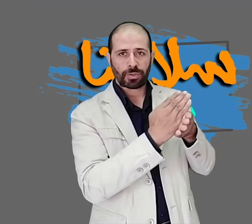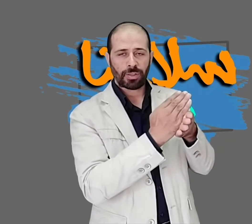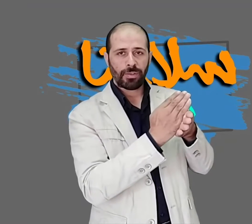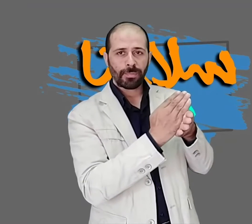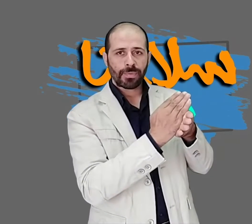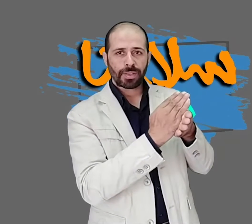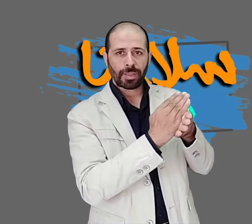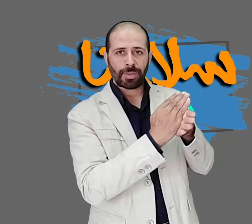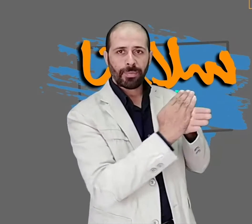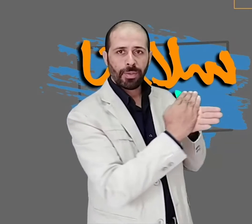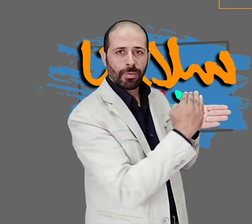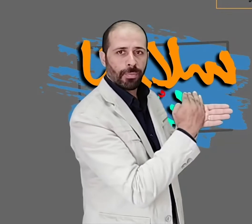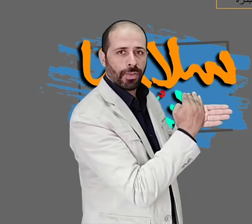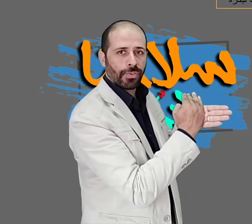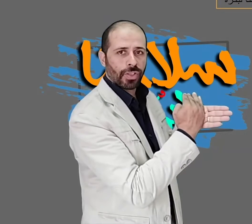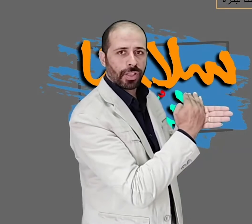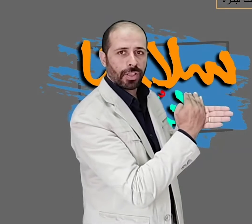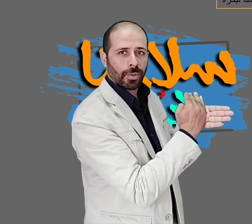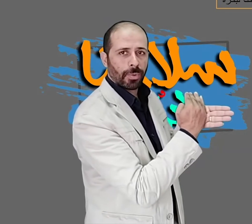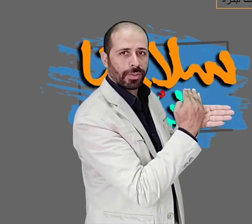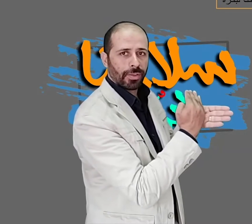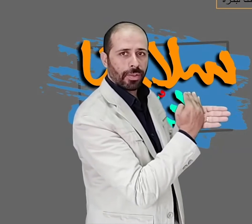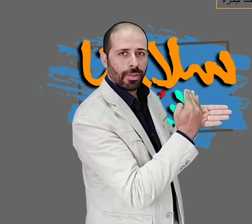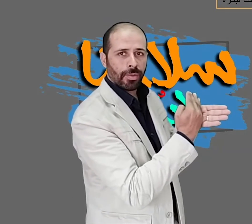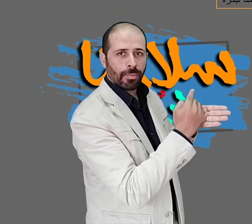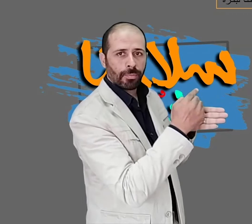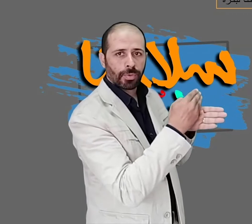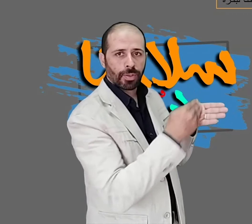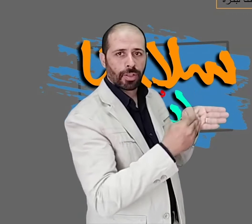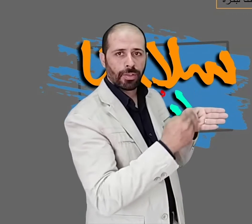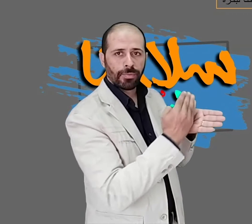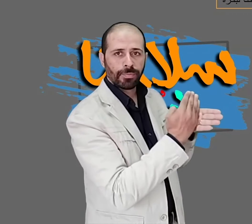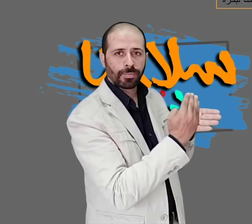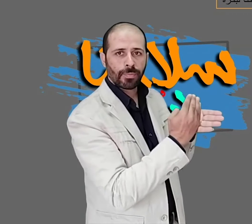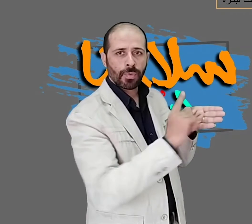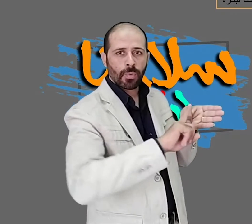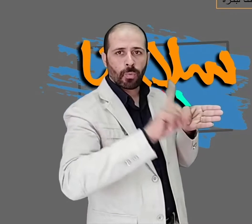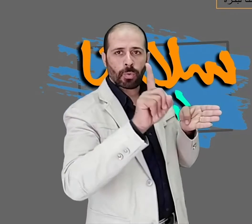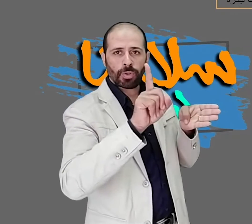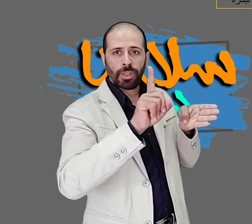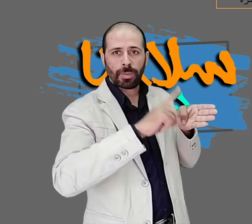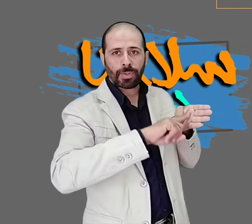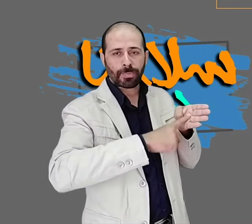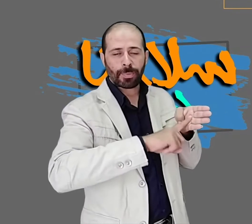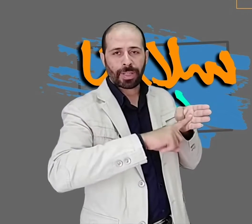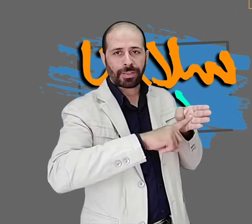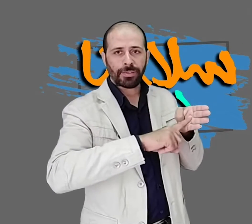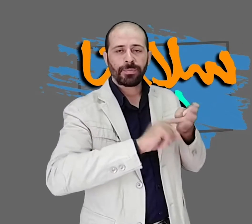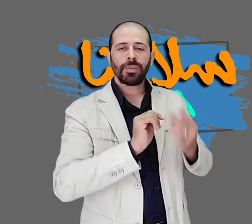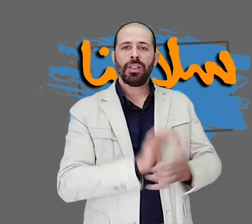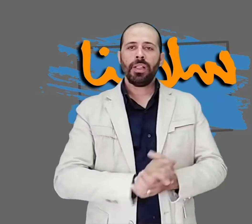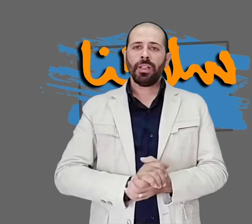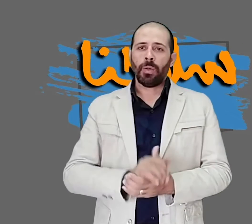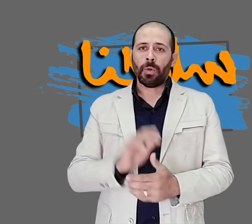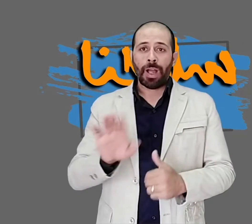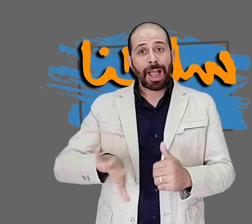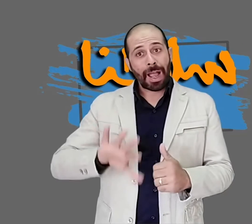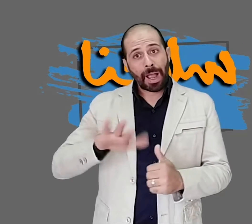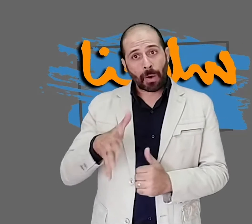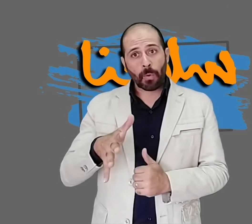مستطيل، تمام؟ نفس الشكل ده اهوت، بطاقة والبصمة بتاعتي. أو